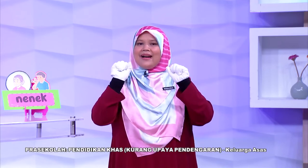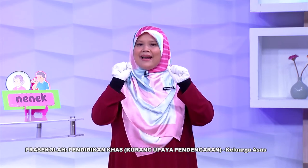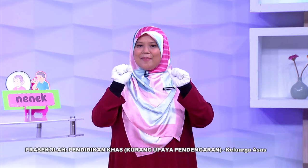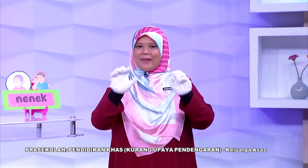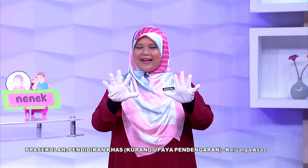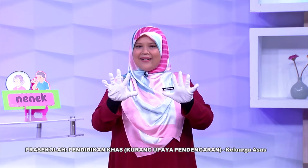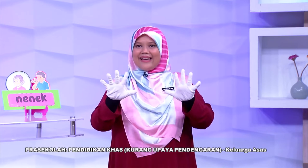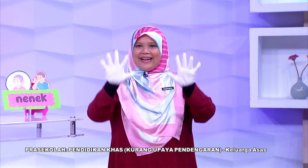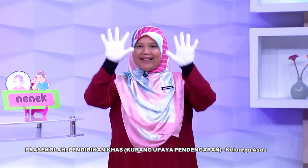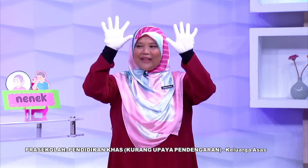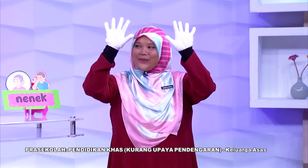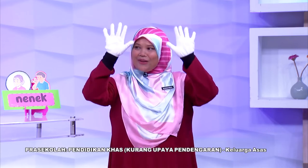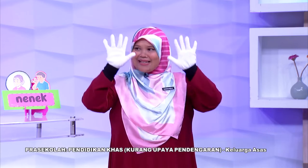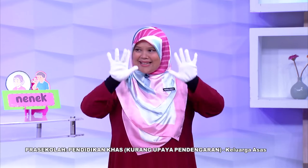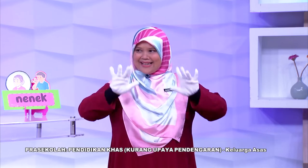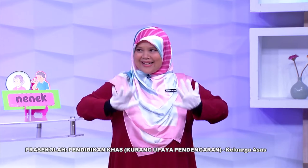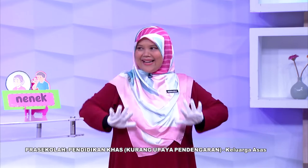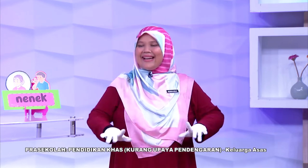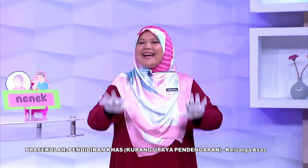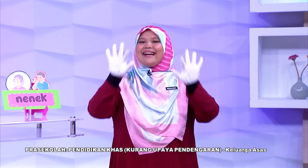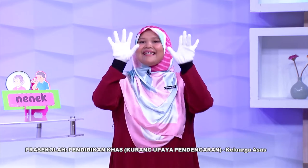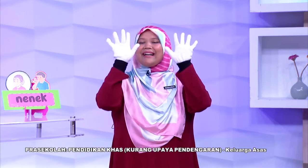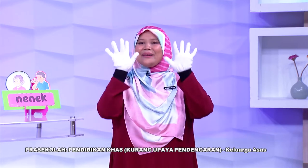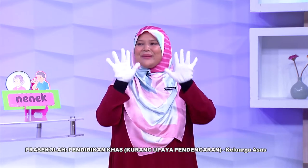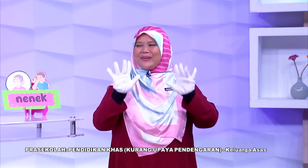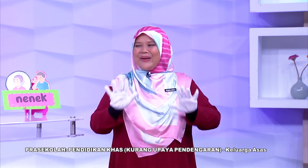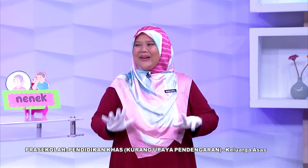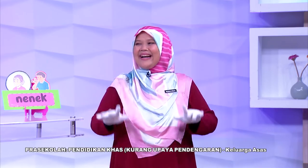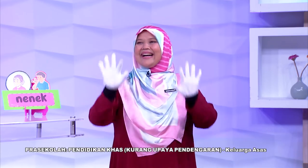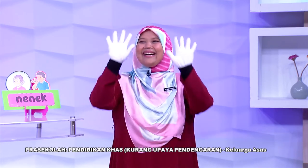12345678 Oke kita turun dance crew Rizky ujan Hah